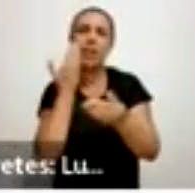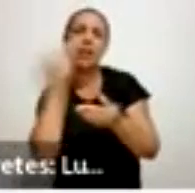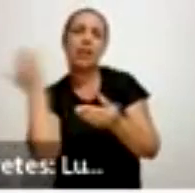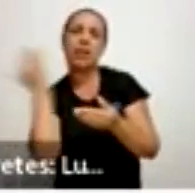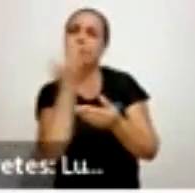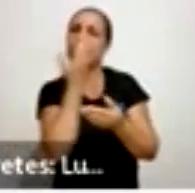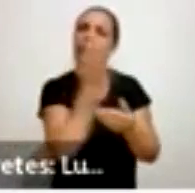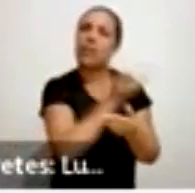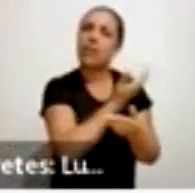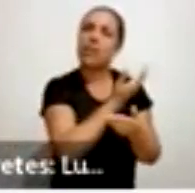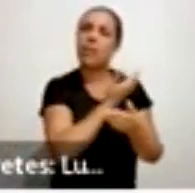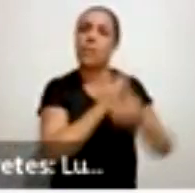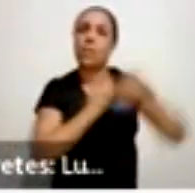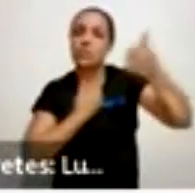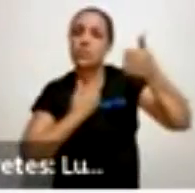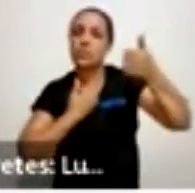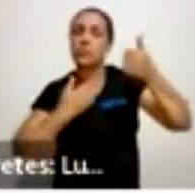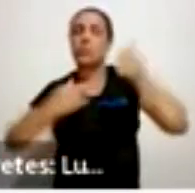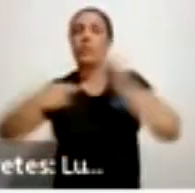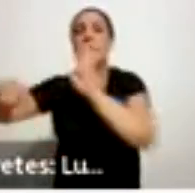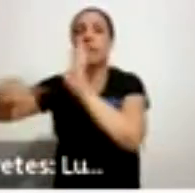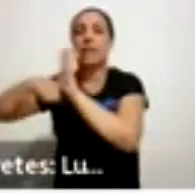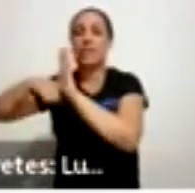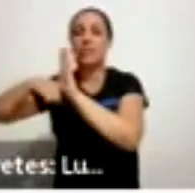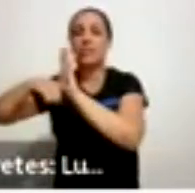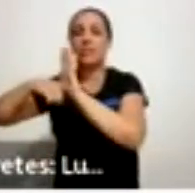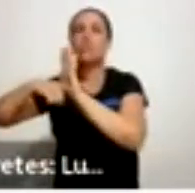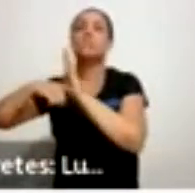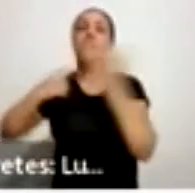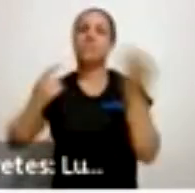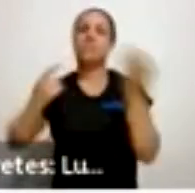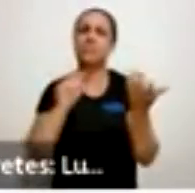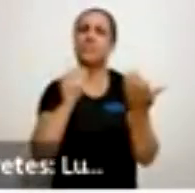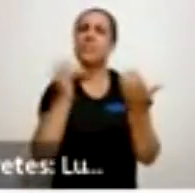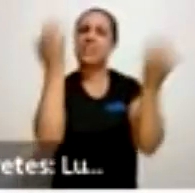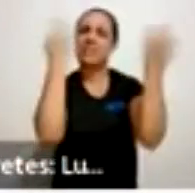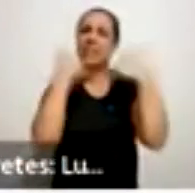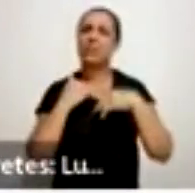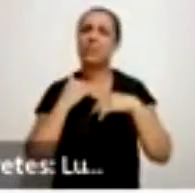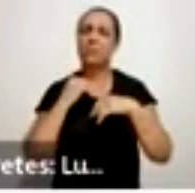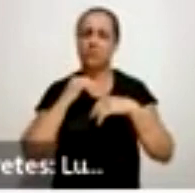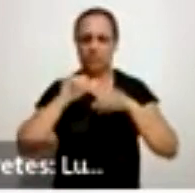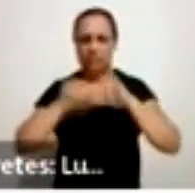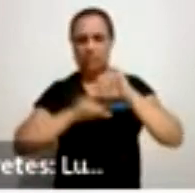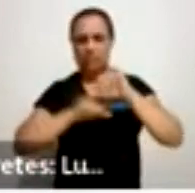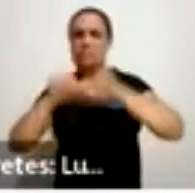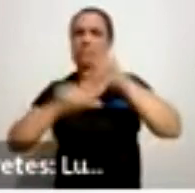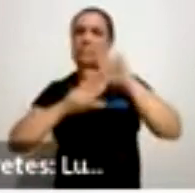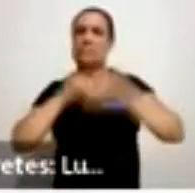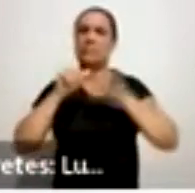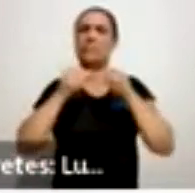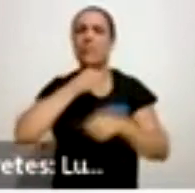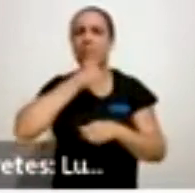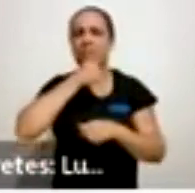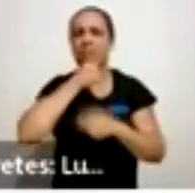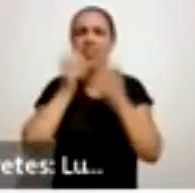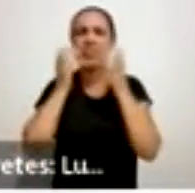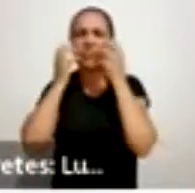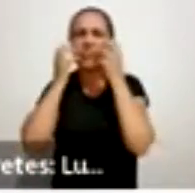papel importante quando ele está equilibrado no nosso corpo. Ajuda na imunidade, cicatrização, coagulação,